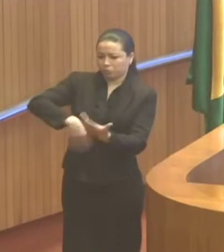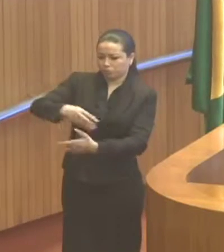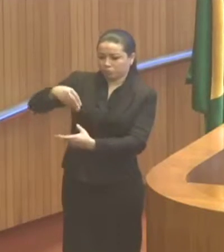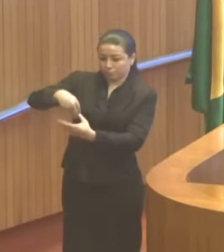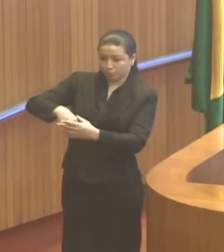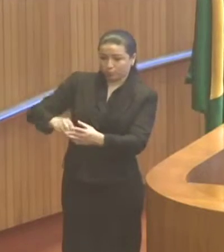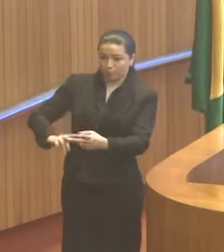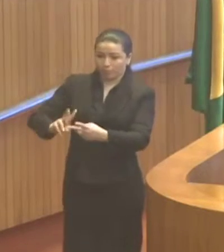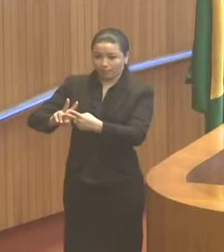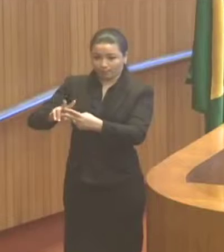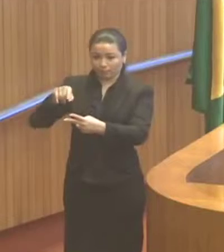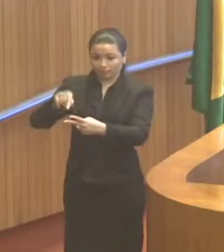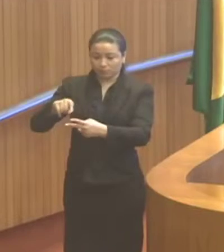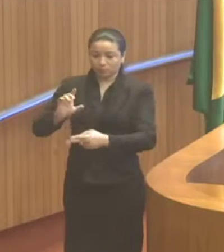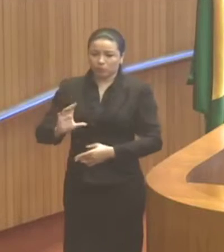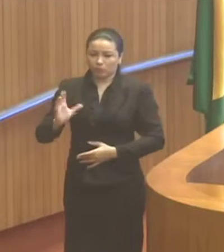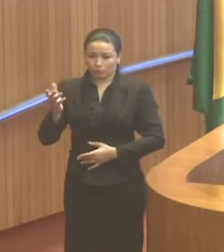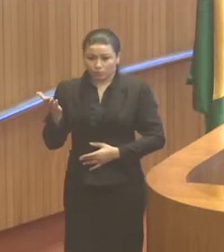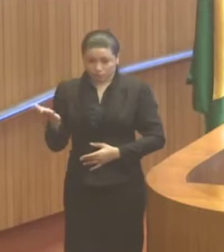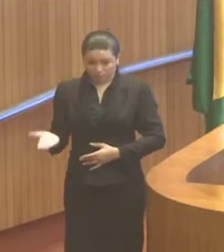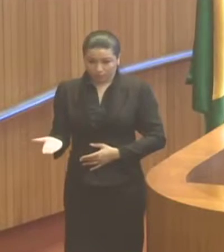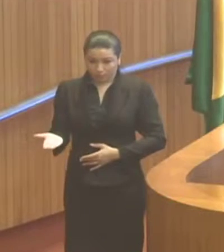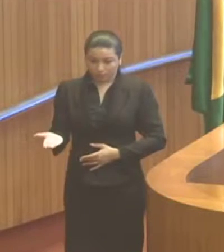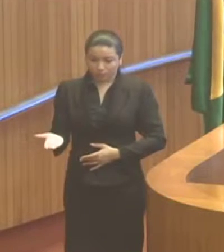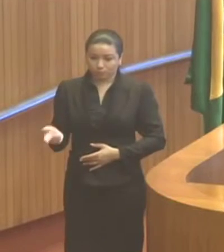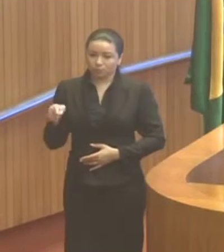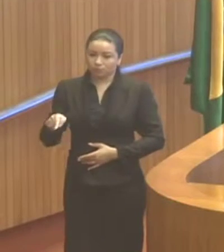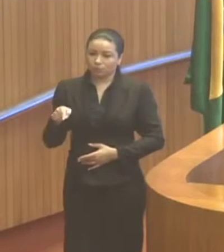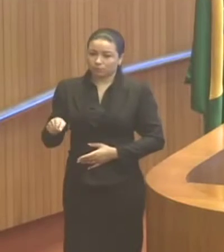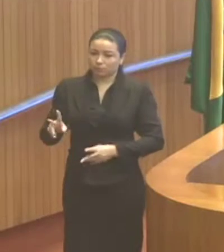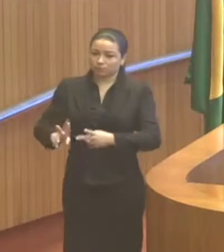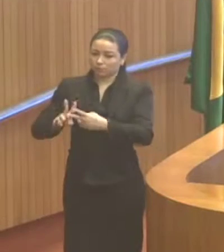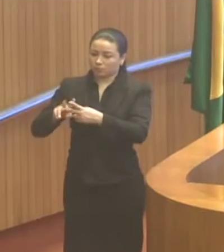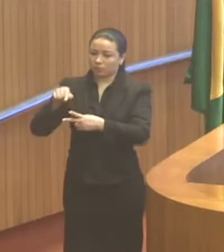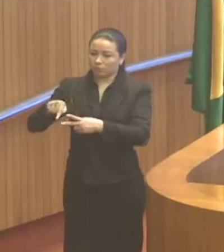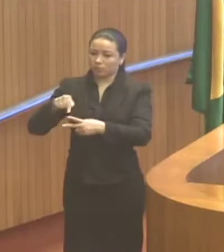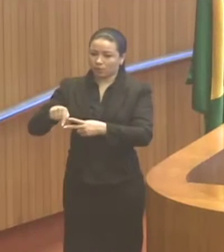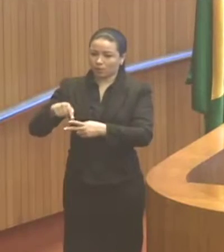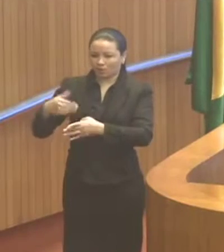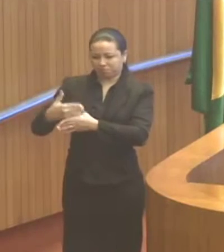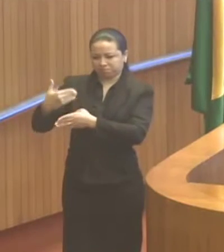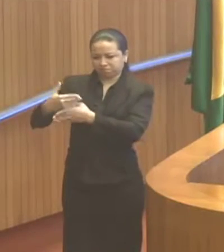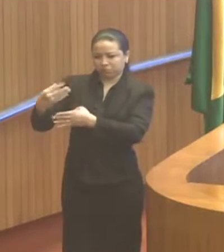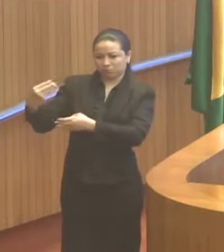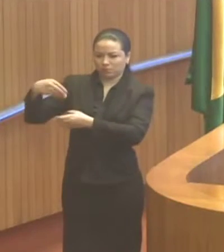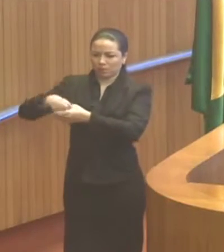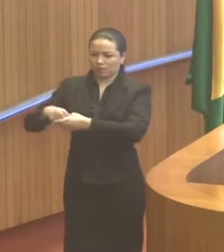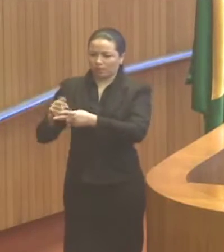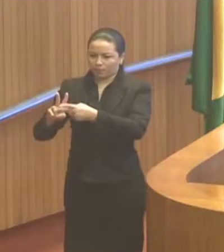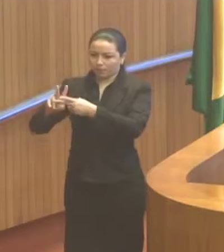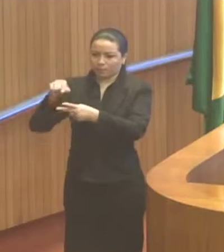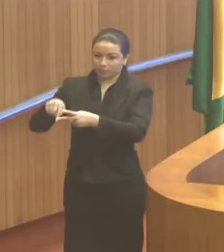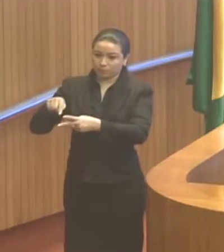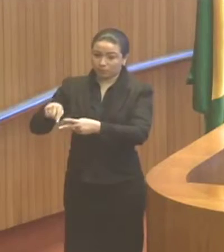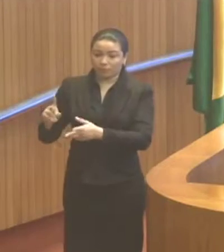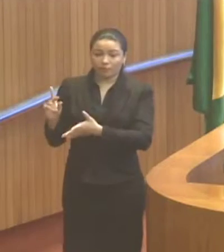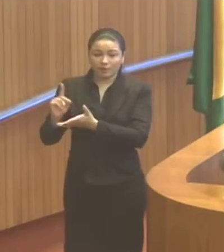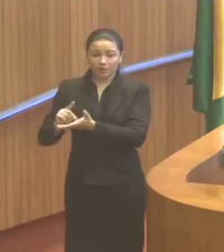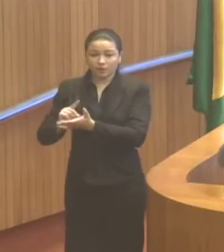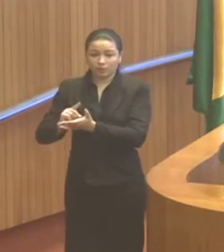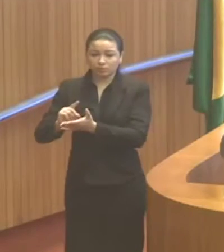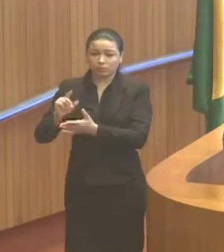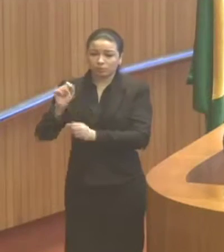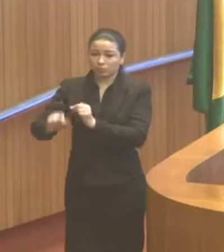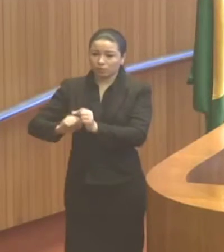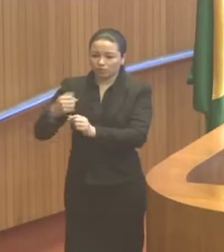sistema prisional, que acontecia lá dentro das penitenciárias, dos muros da penitenciária, elas, na verdade,